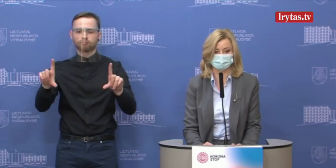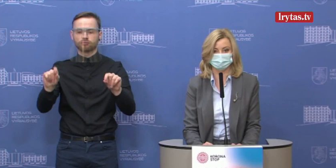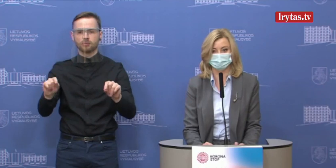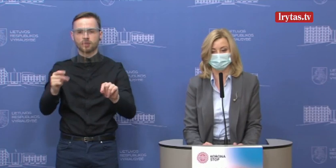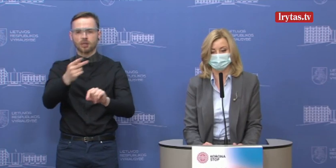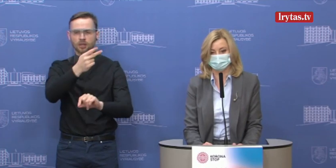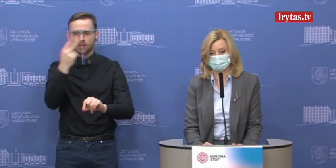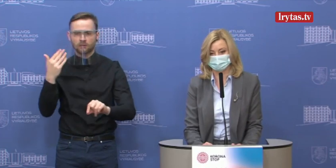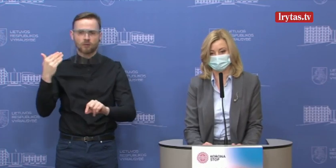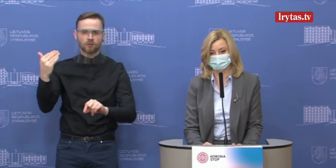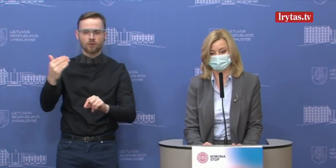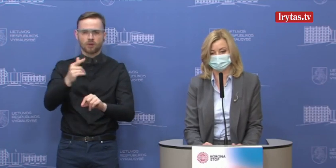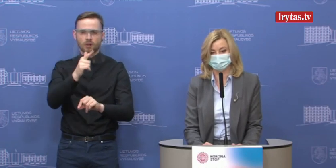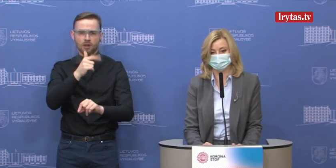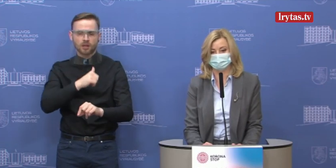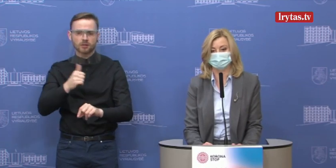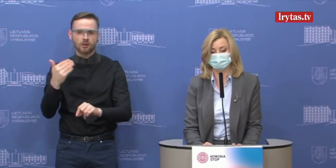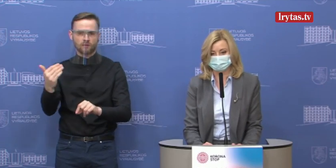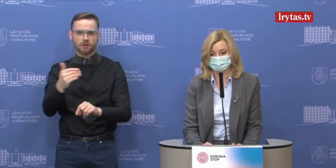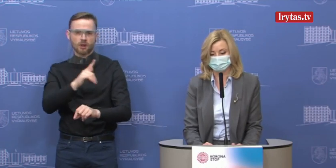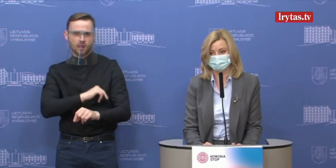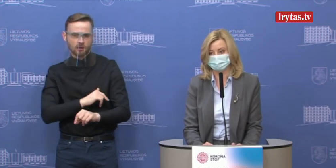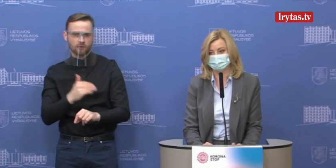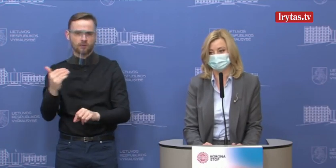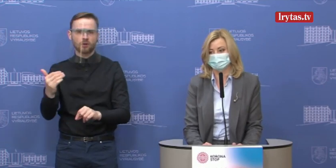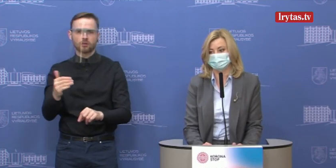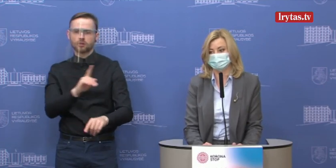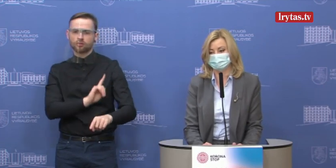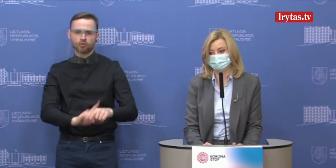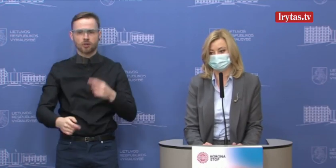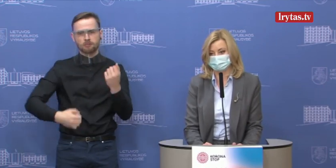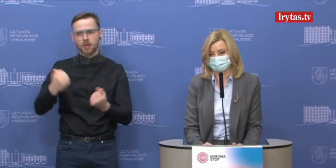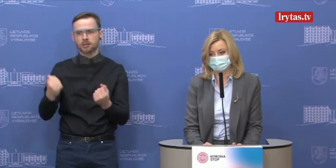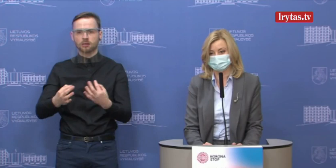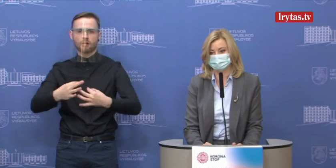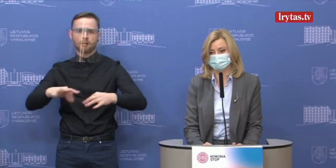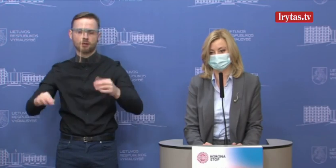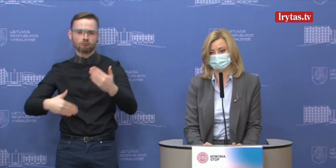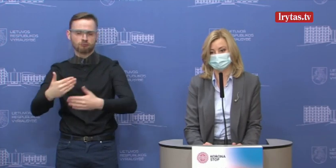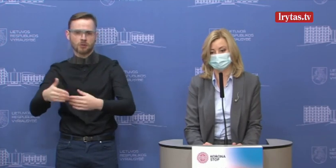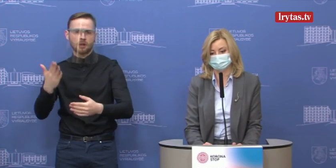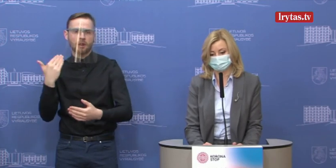estiškus, lietuviškus, taiko lengvesnį režimą, tik